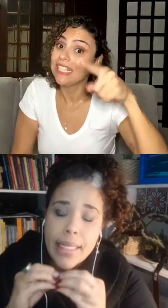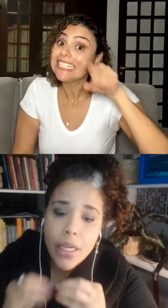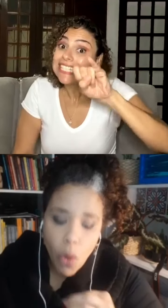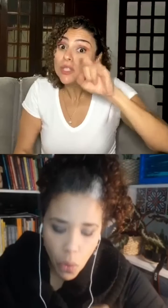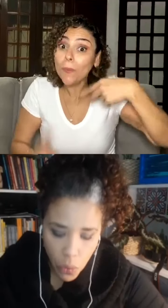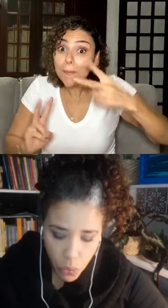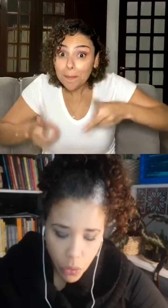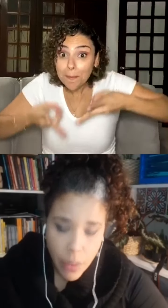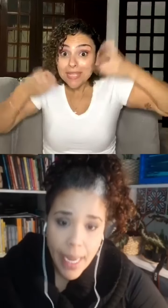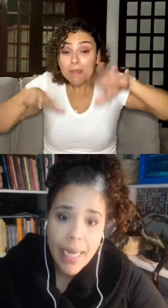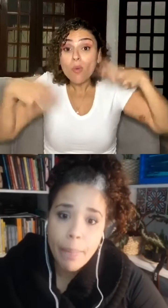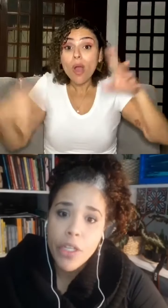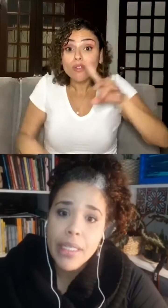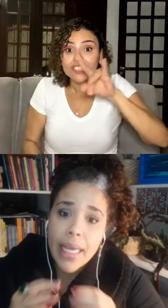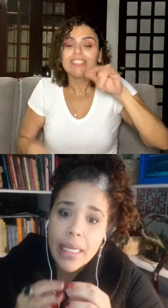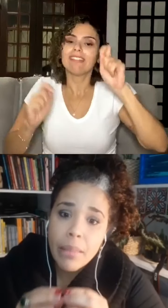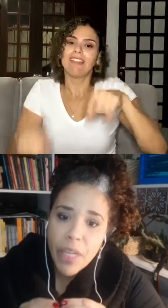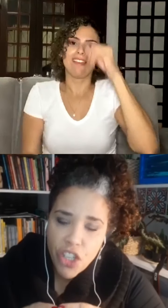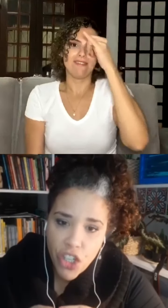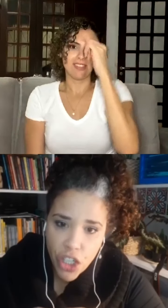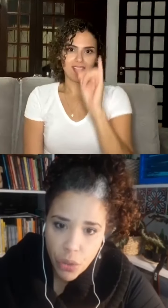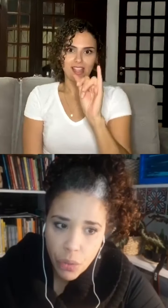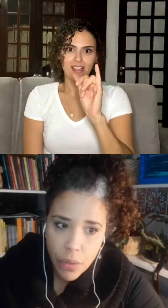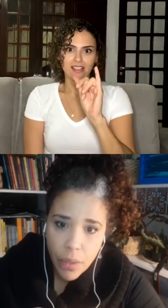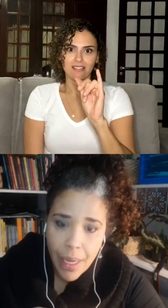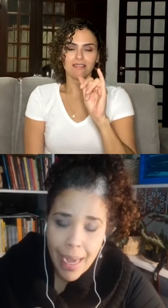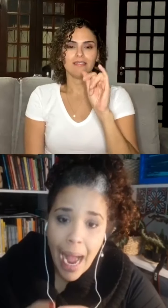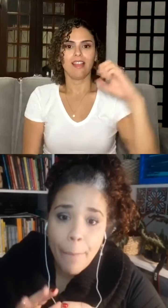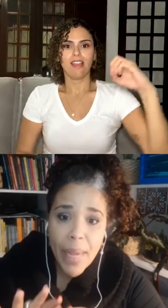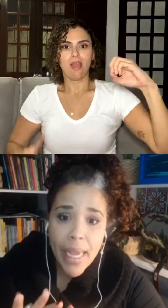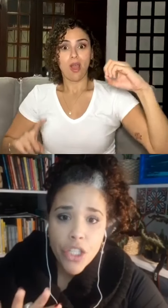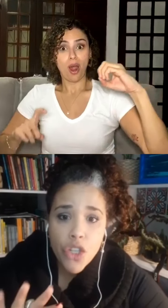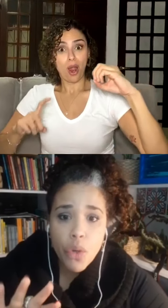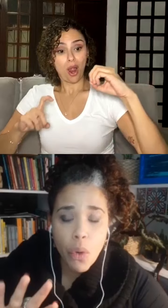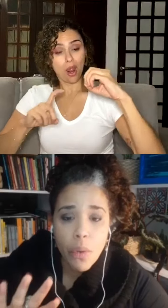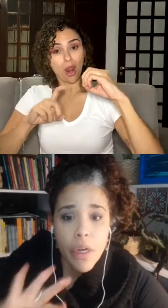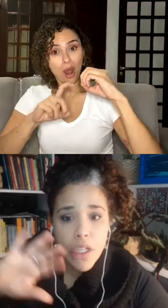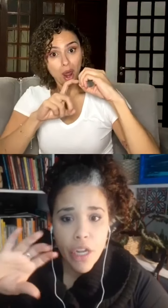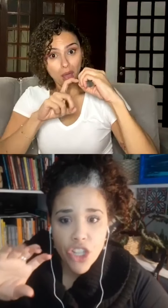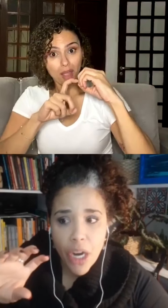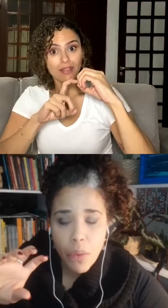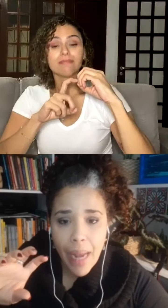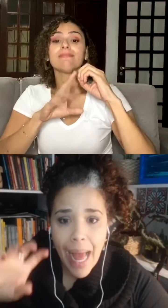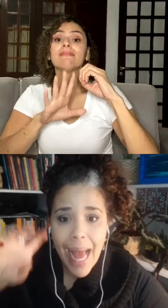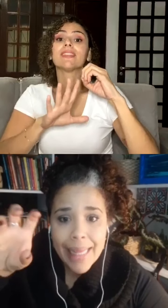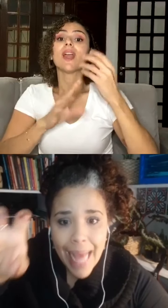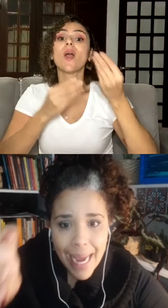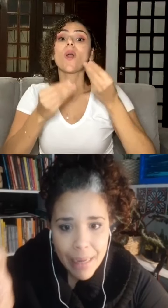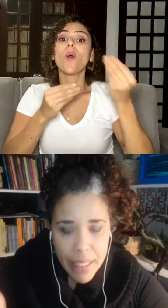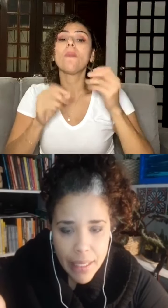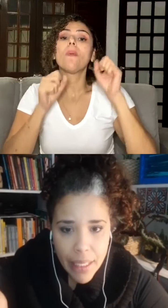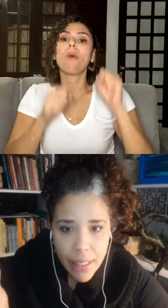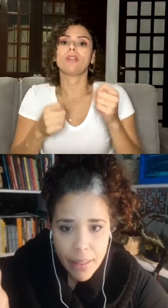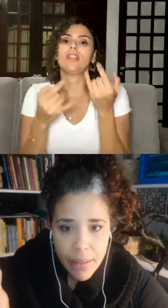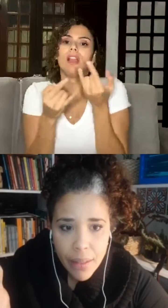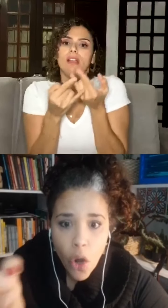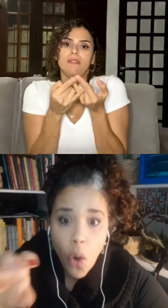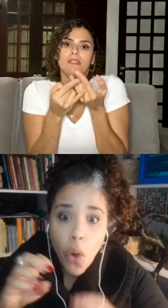Esse encontro, ele pode ser impedido apenas com ejacular na